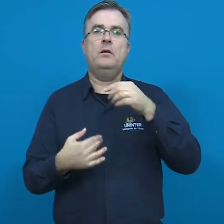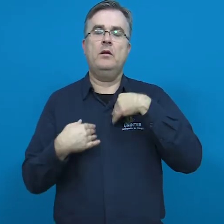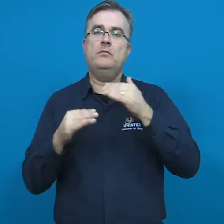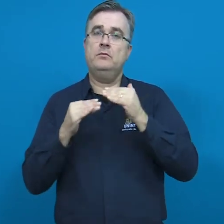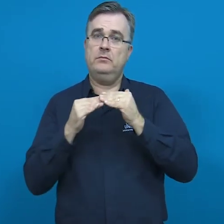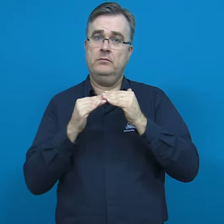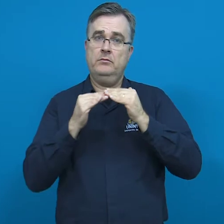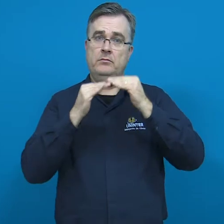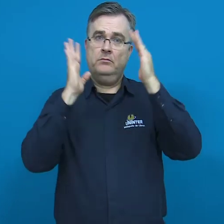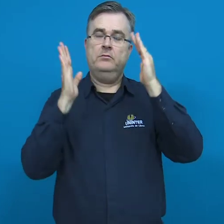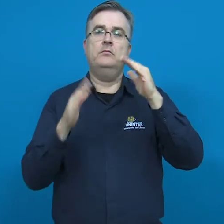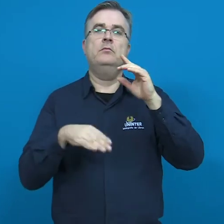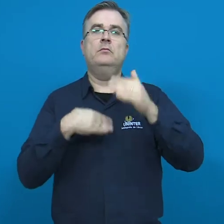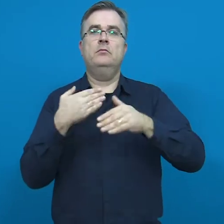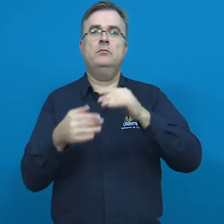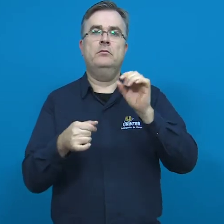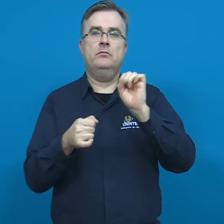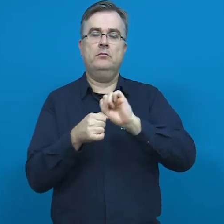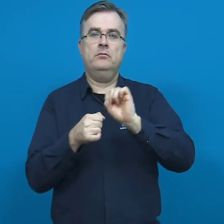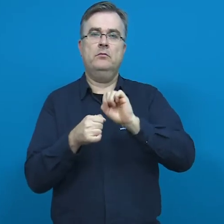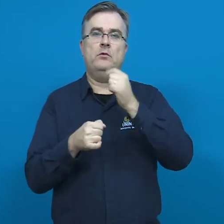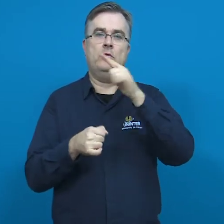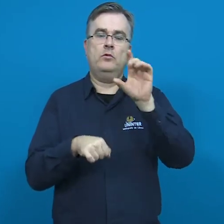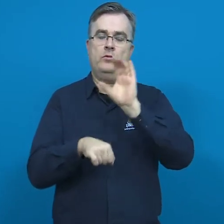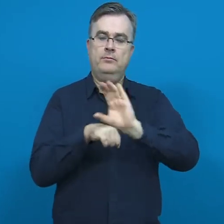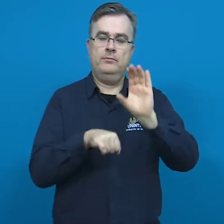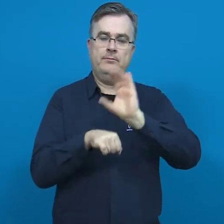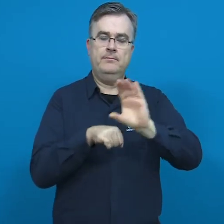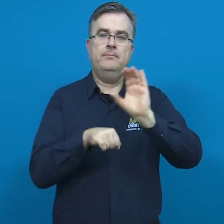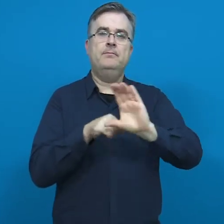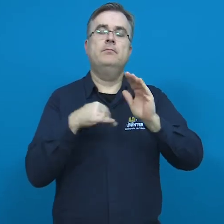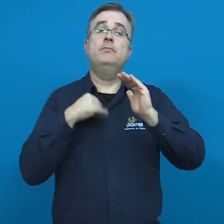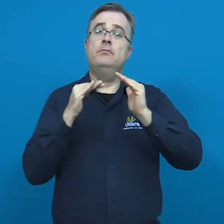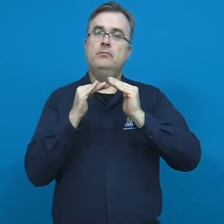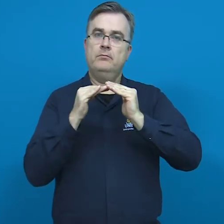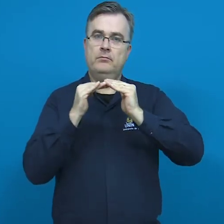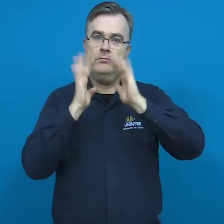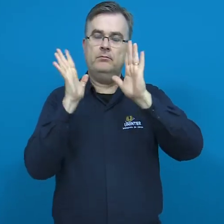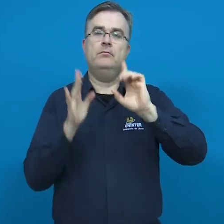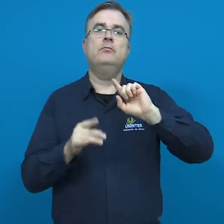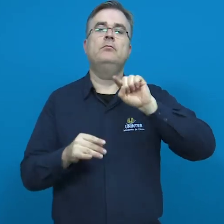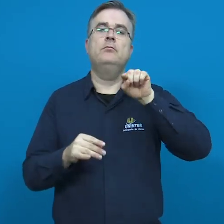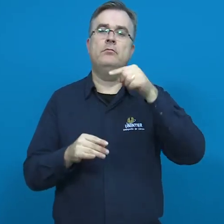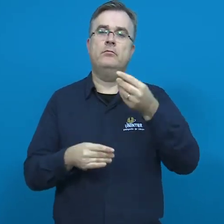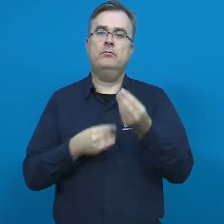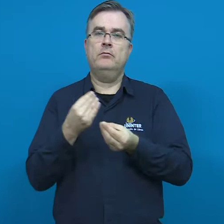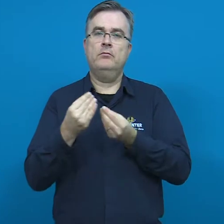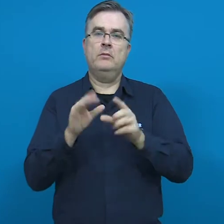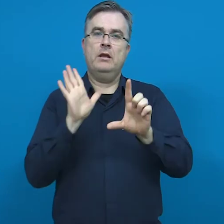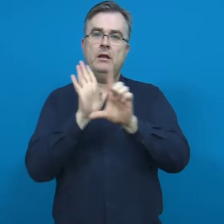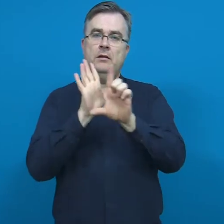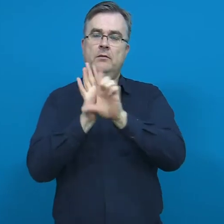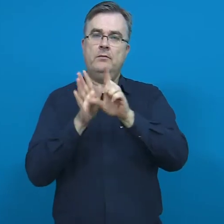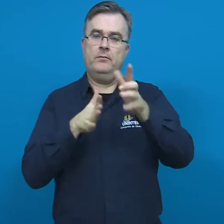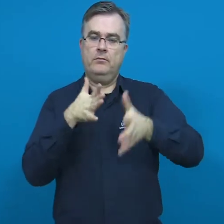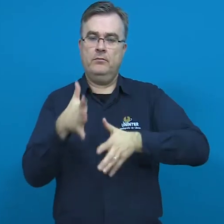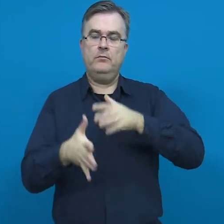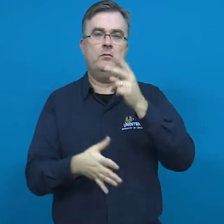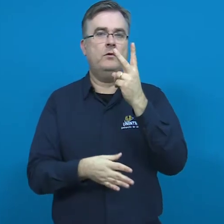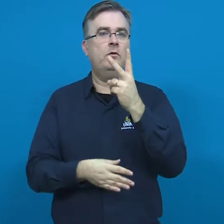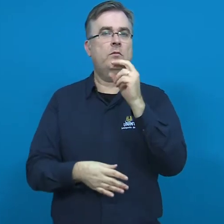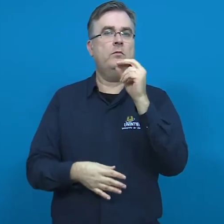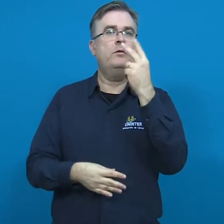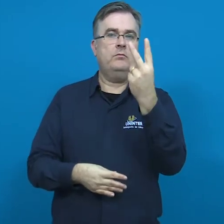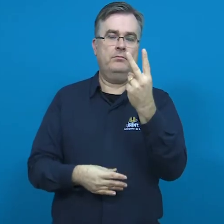acabei desistindo do curso. Depois eu fiz um outro curso, também desisti. Aí depois veio a Lei de Libras